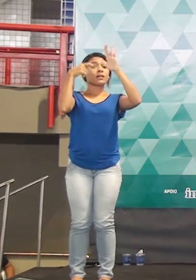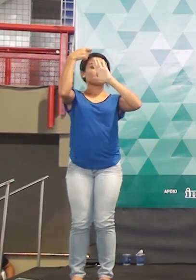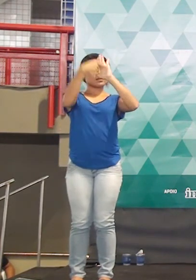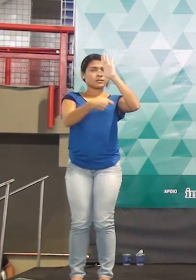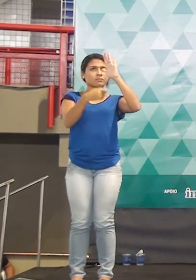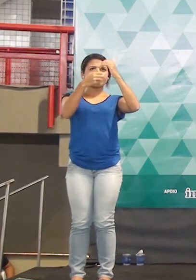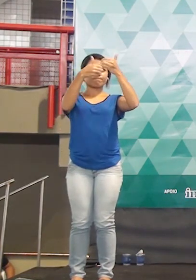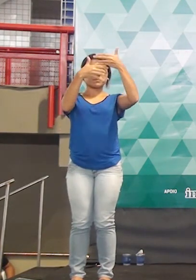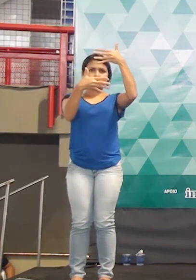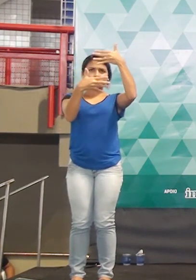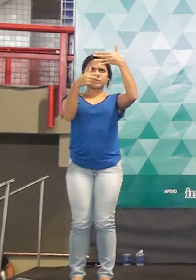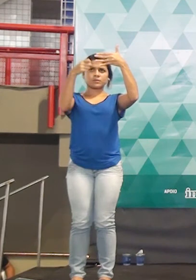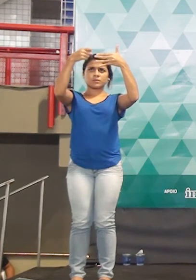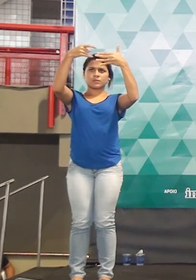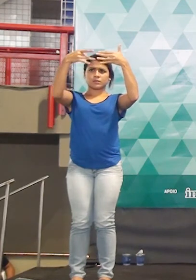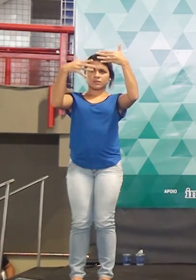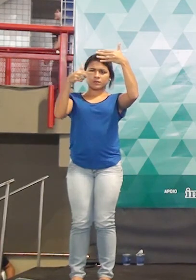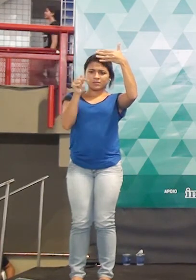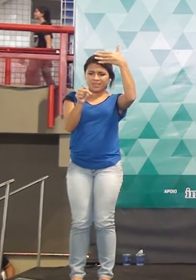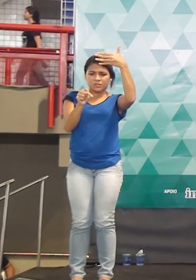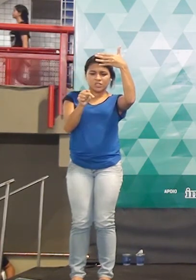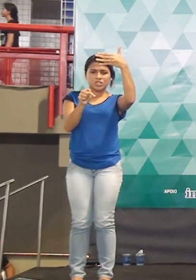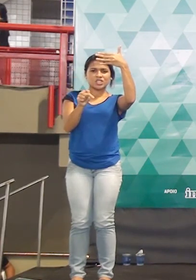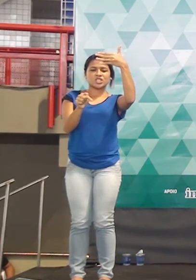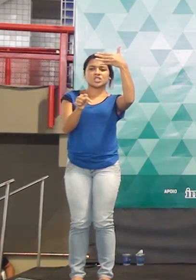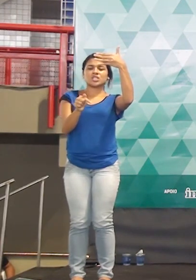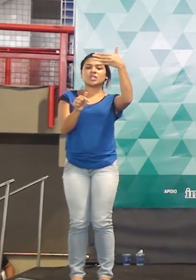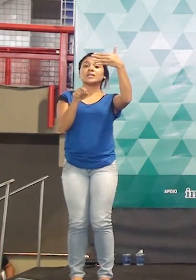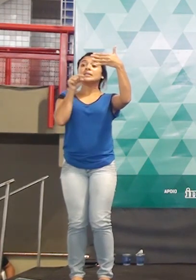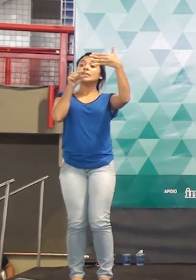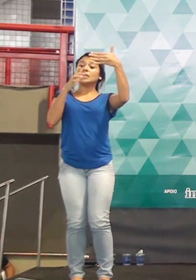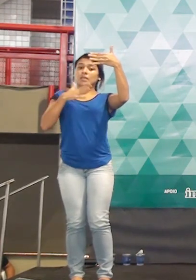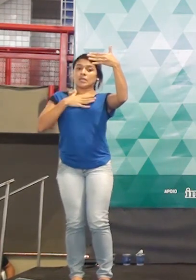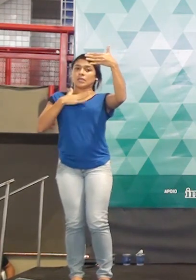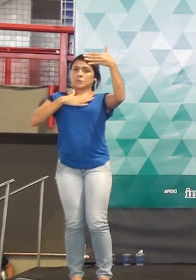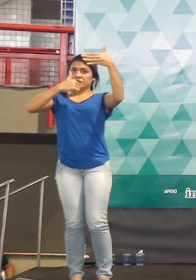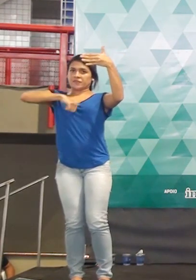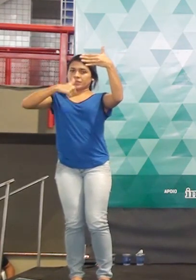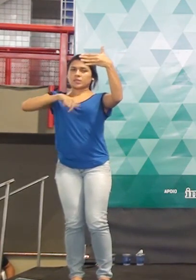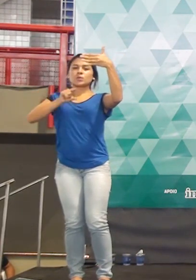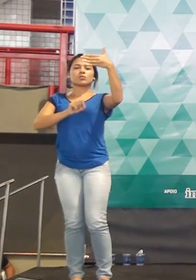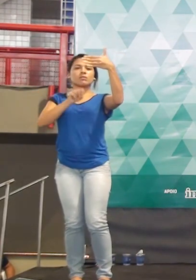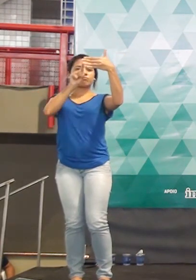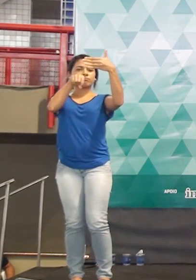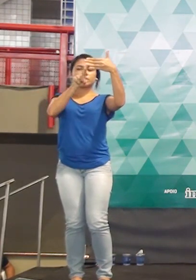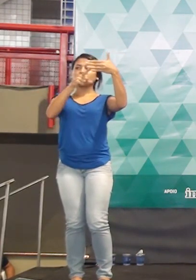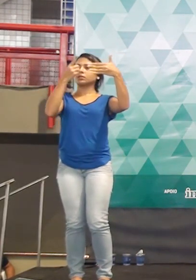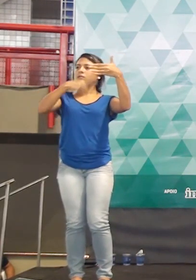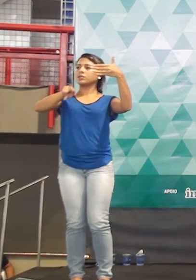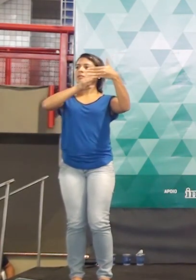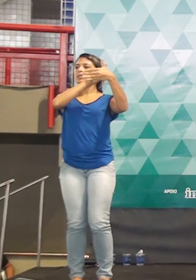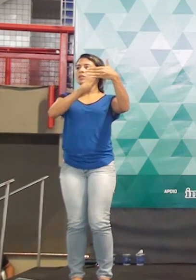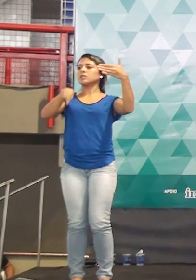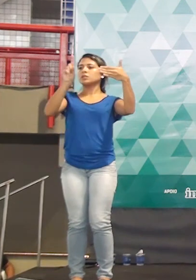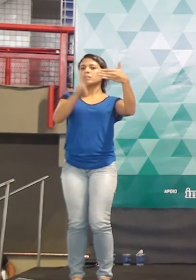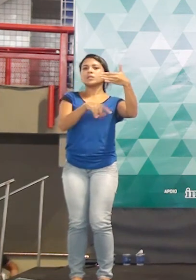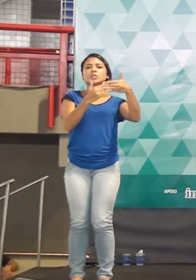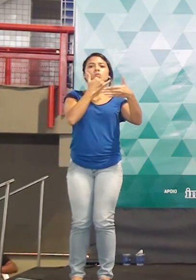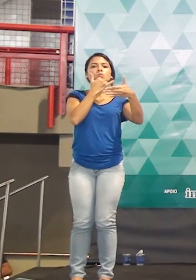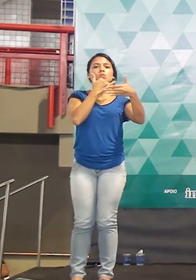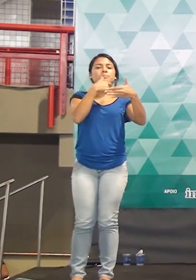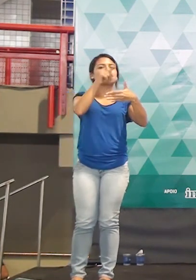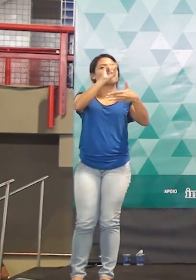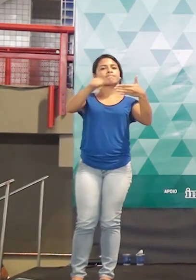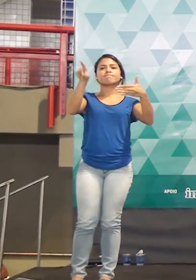computador, e o corretor viu que só tem 7 linhas, ele clica e volta pelo sistema. A